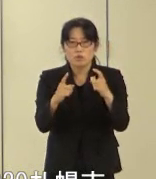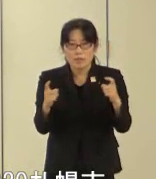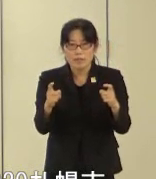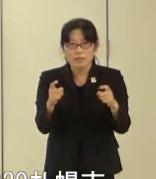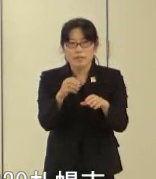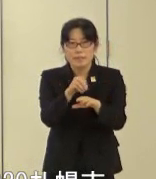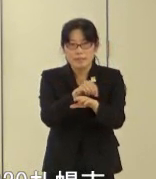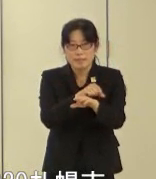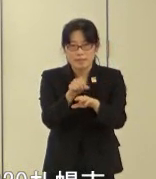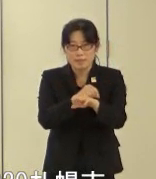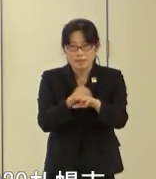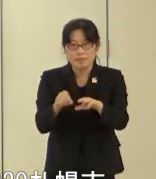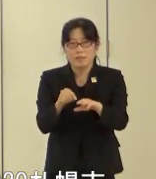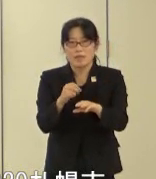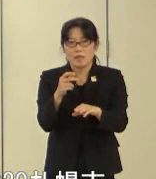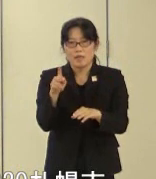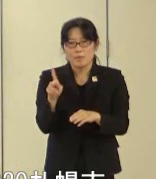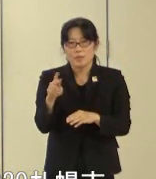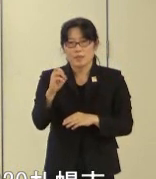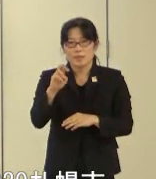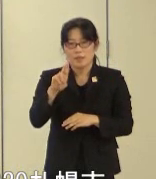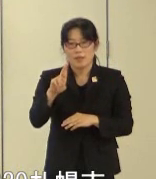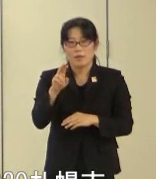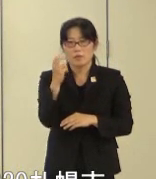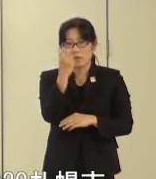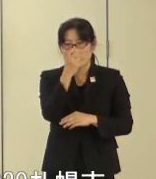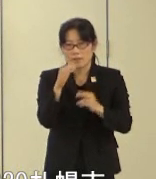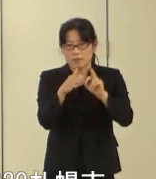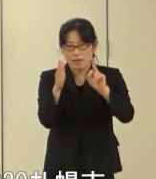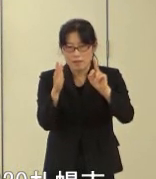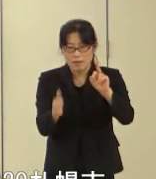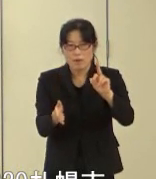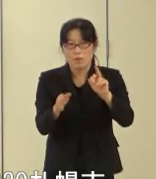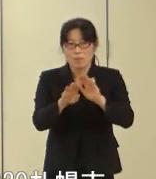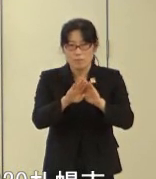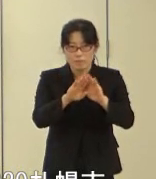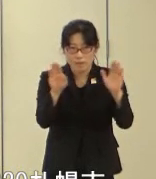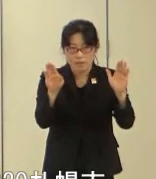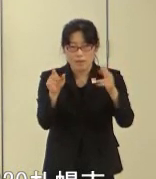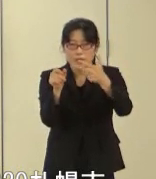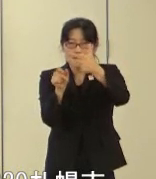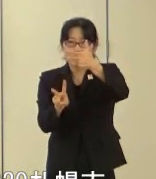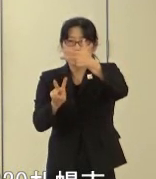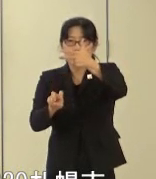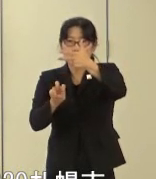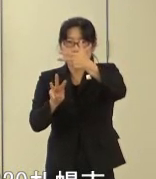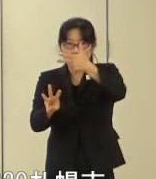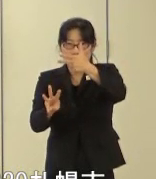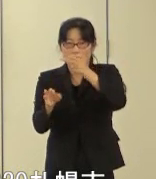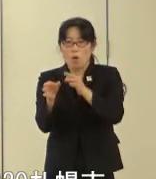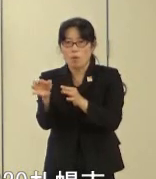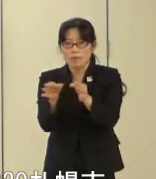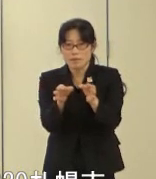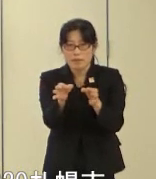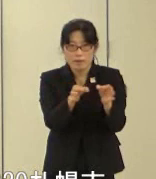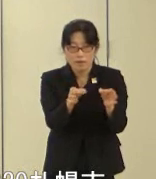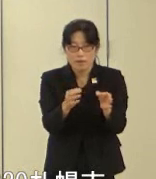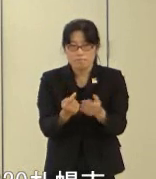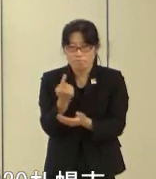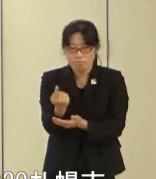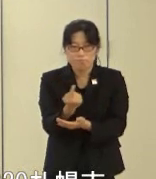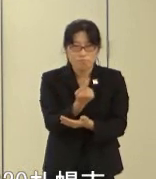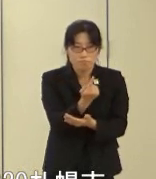時 PCR 検査を開設をいたしました。また7月30日からはお店単位での検